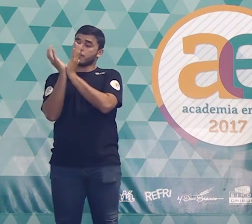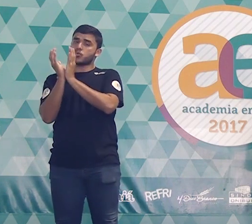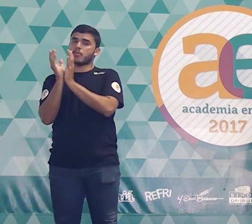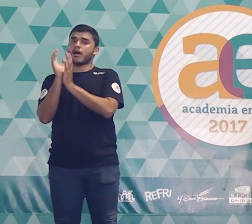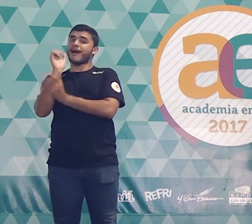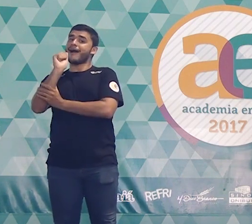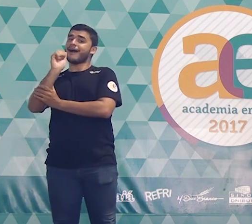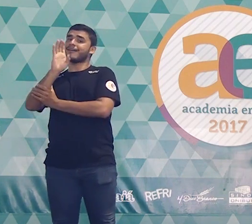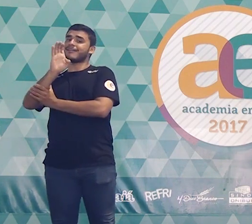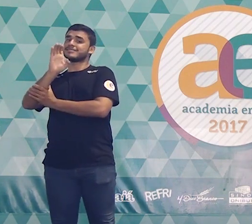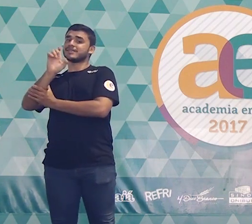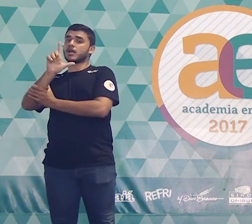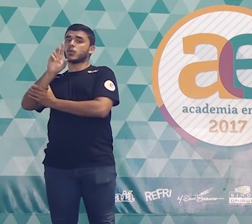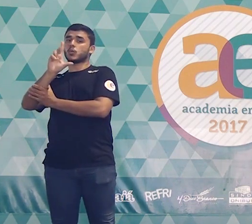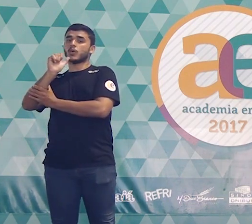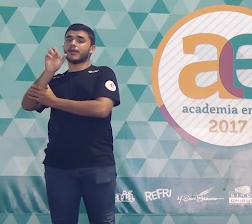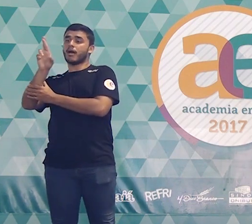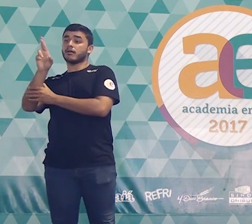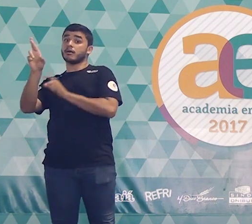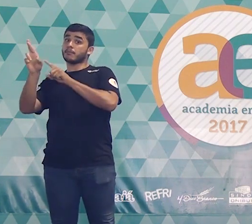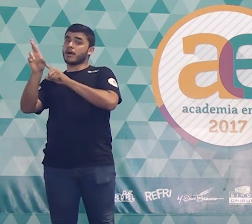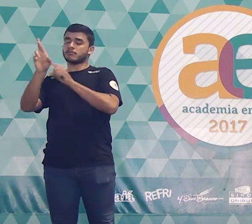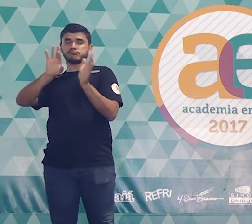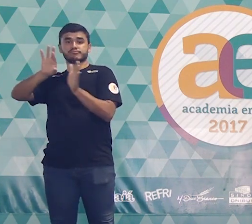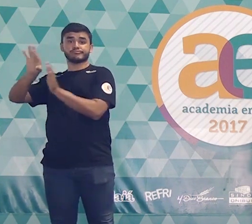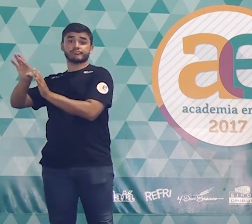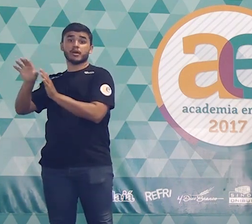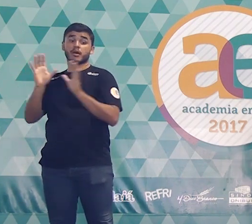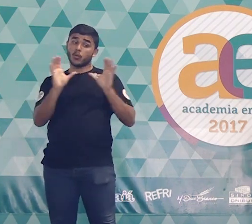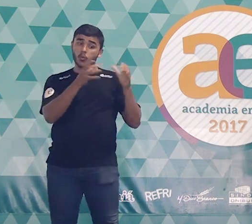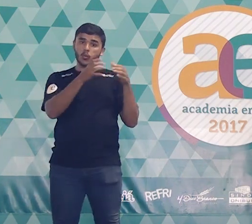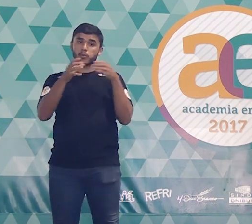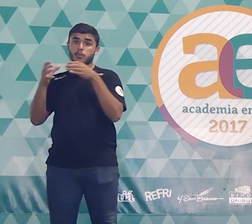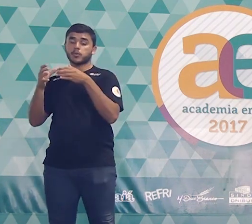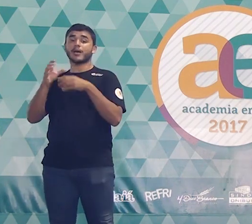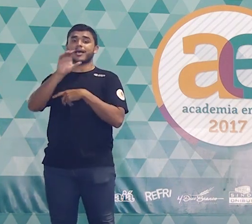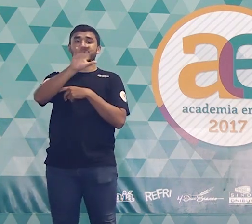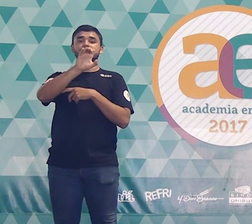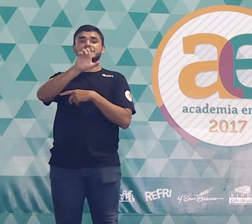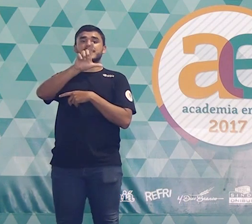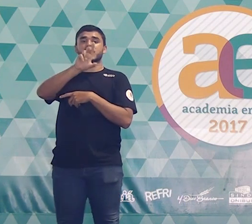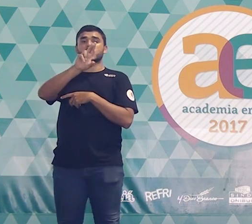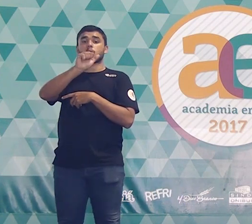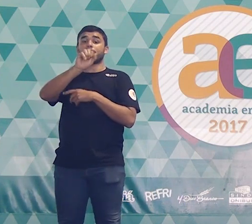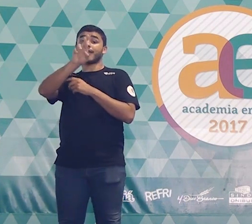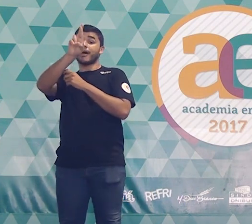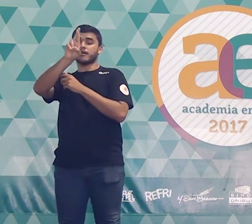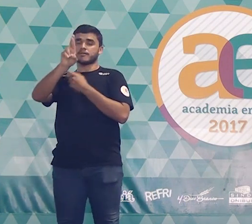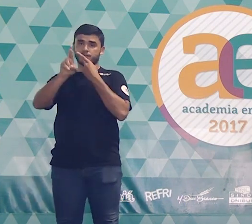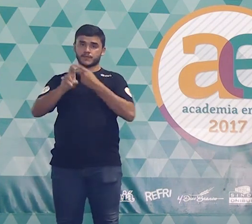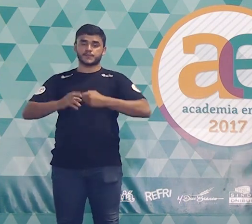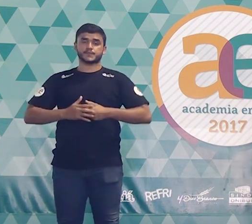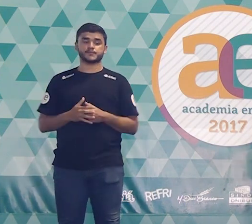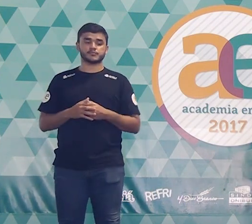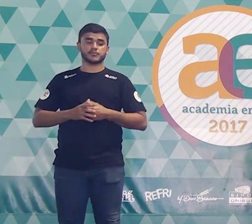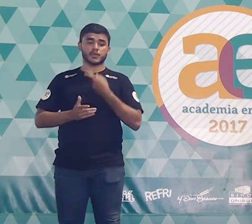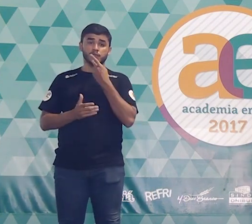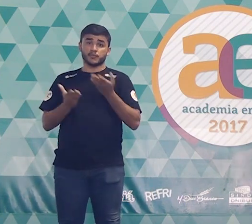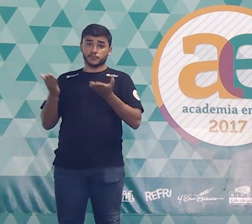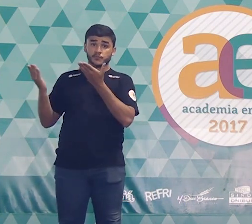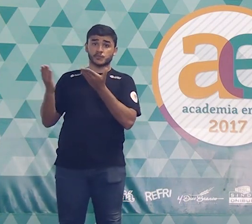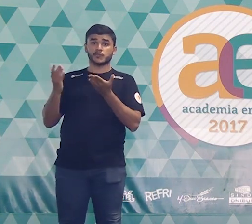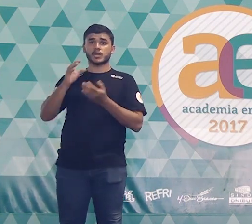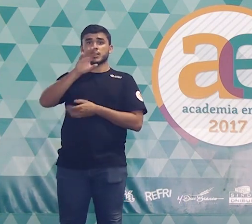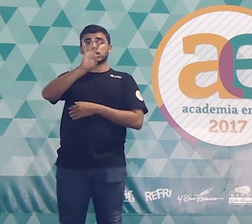seres vivos a partir da teoria celular, tá? E o que vem a ser a teoria celular, né? Como a gente está vendo aí no